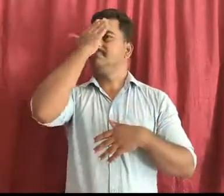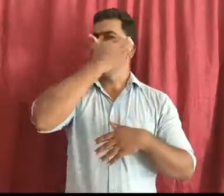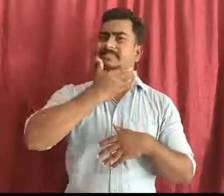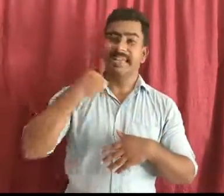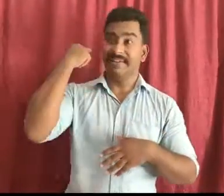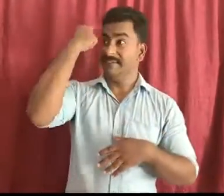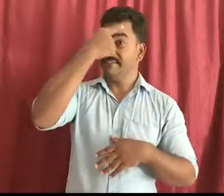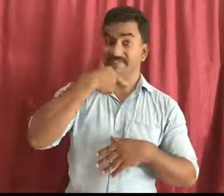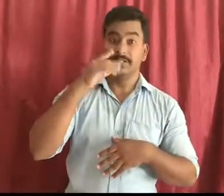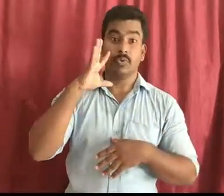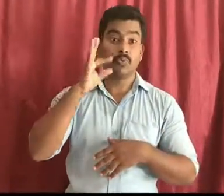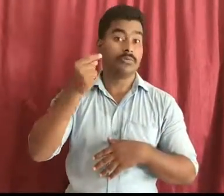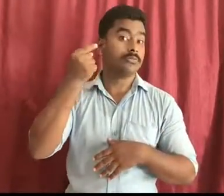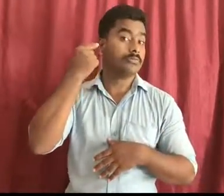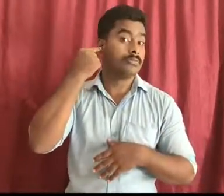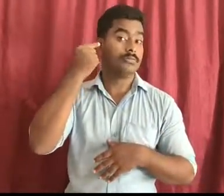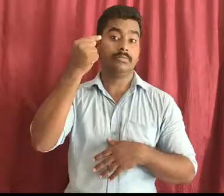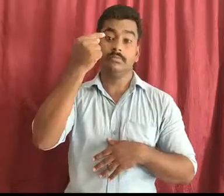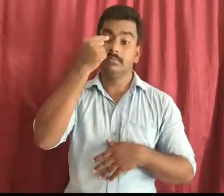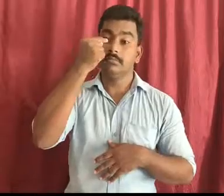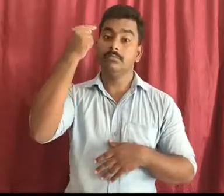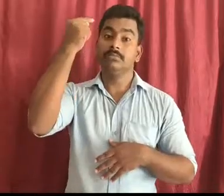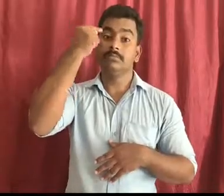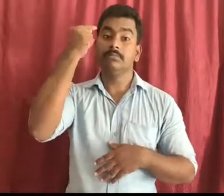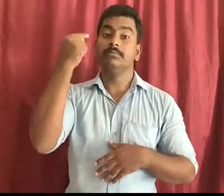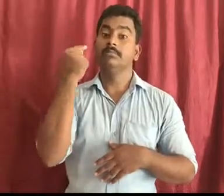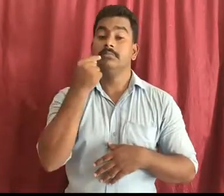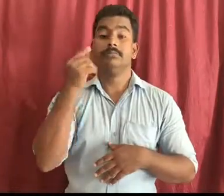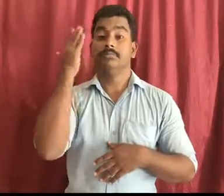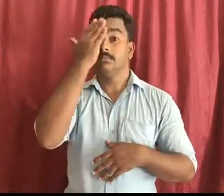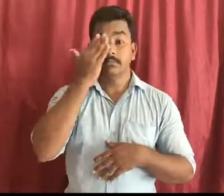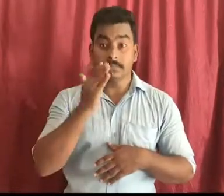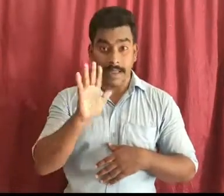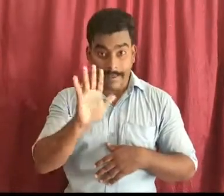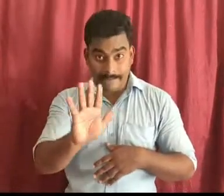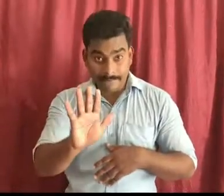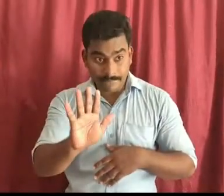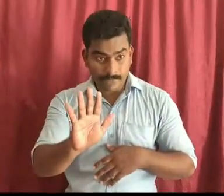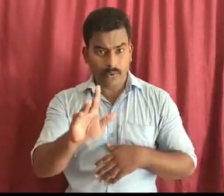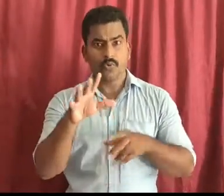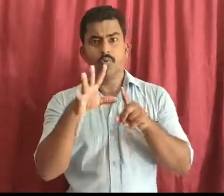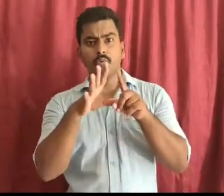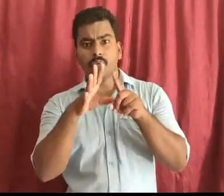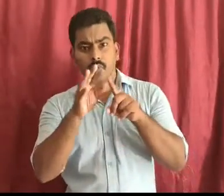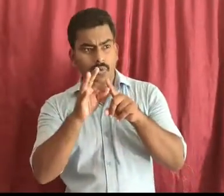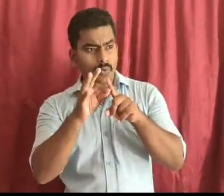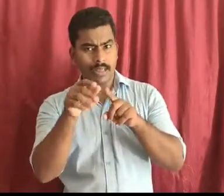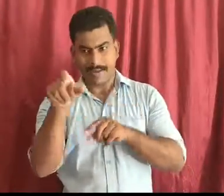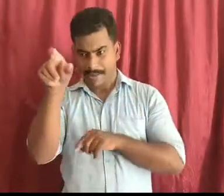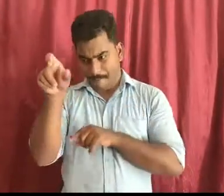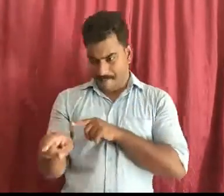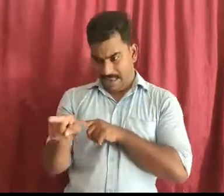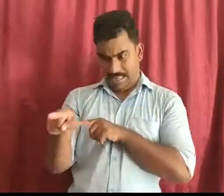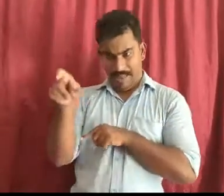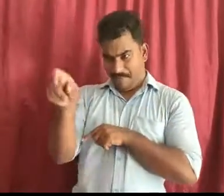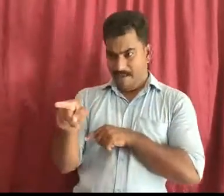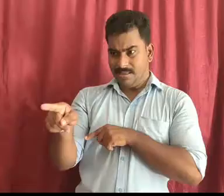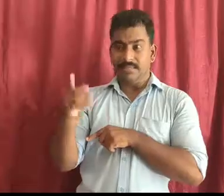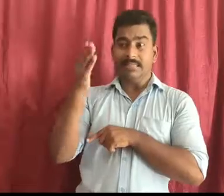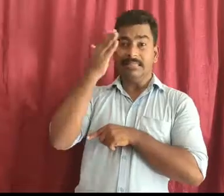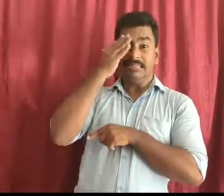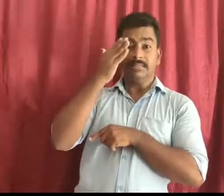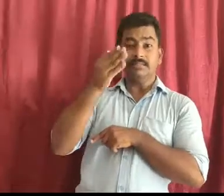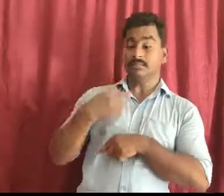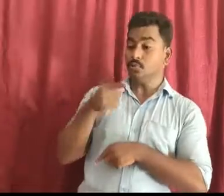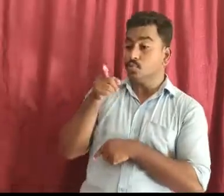അനാവശ്യമായി മുഖത്തും കണ്ണിലും ചെവിയിലും മൂക്കിലുമൊക്കെ തൊടുന്നത് മുതിർന്നവരും കുട്ടികളും പരസ്പരം